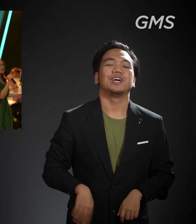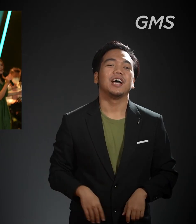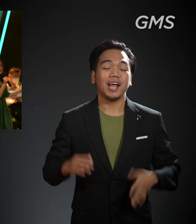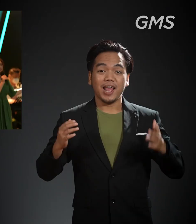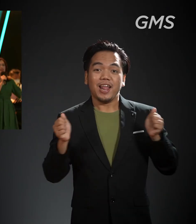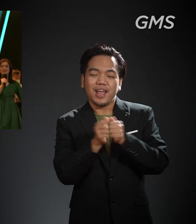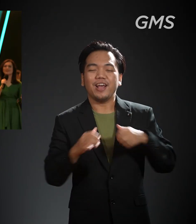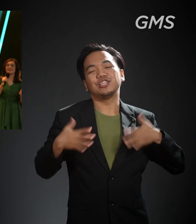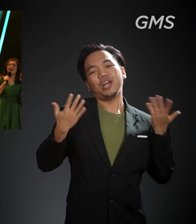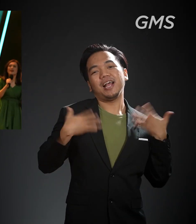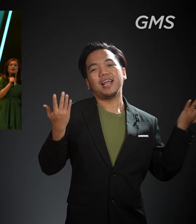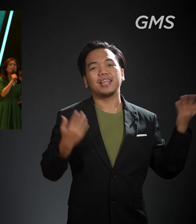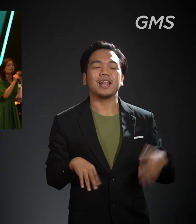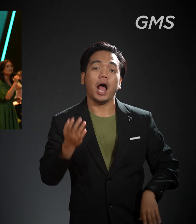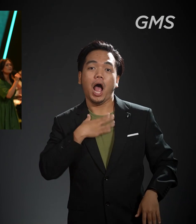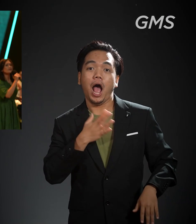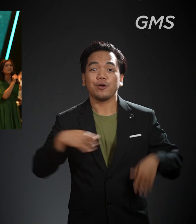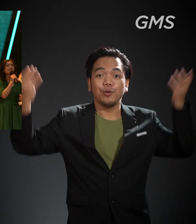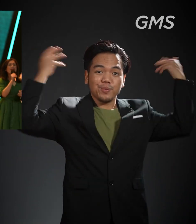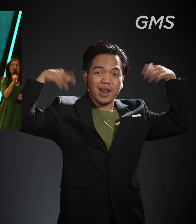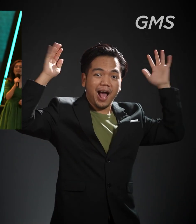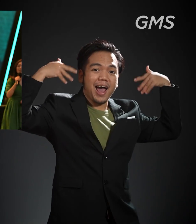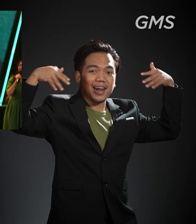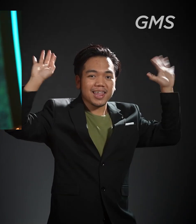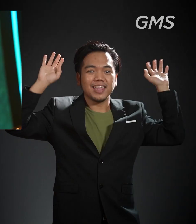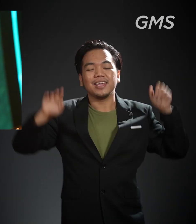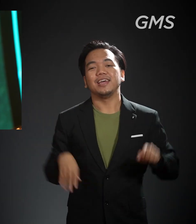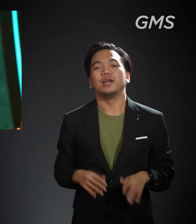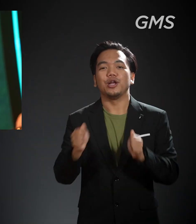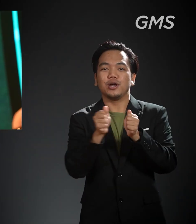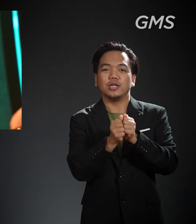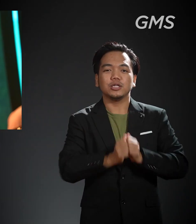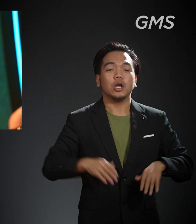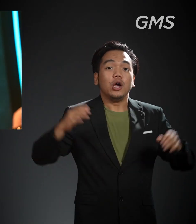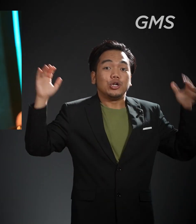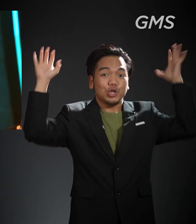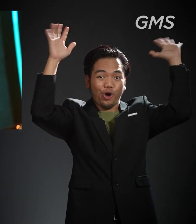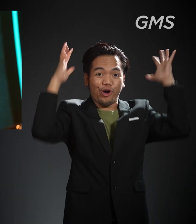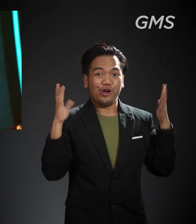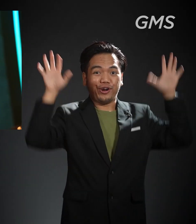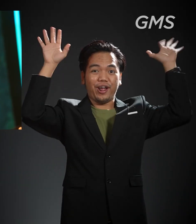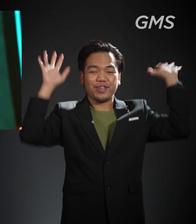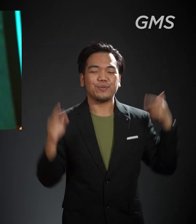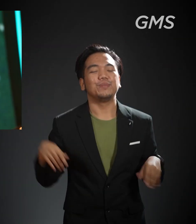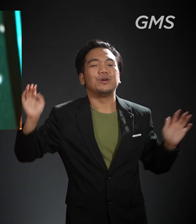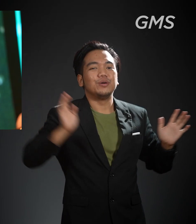Dengan sukacita ku kan menari, dengan